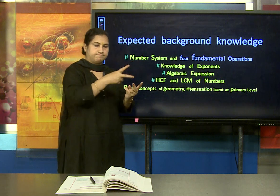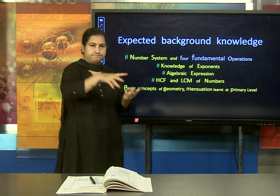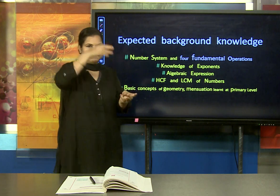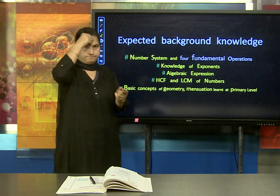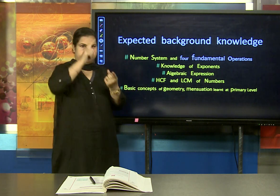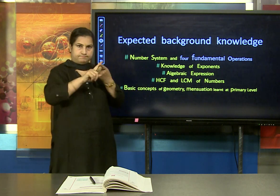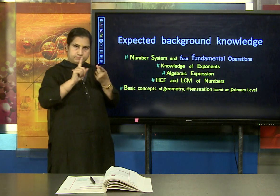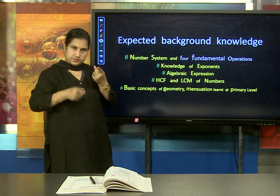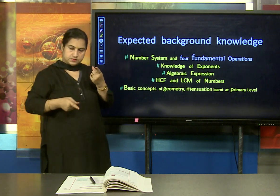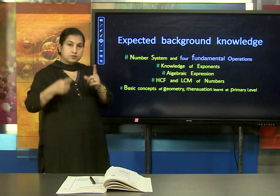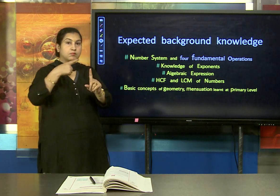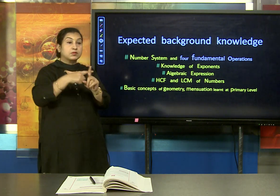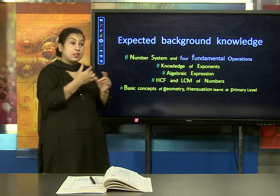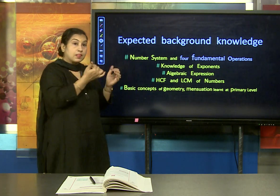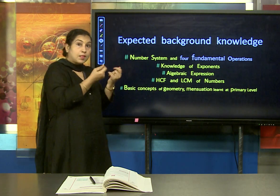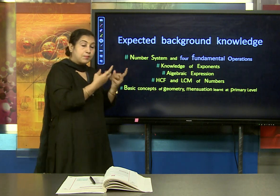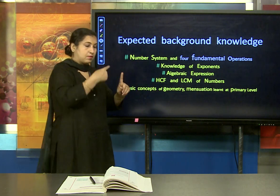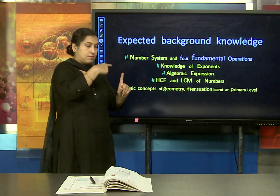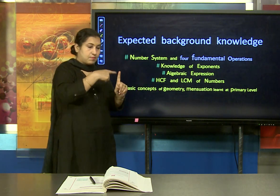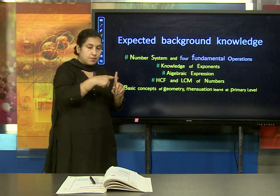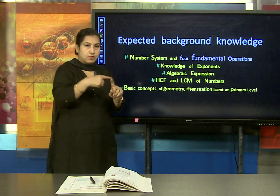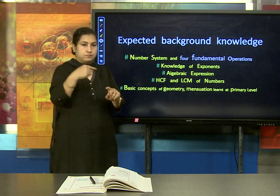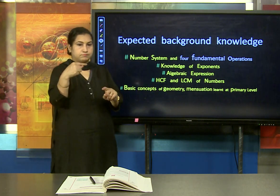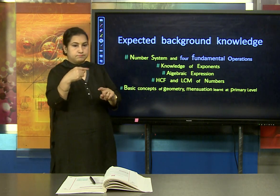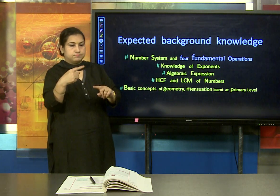इस वीडियो को समझने के लिए जो एक्सपेक्टेड बैकग्राउंड नॉलेज है